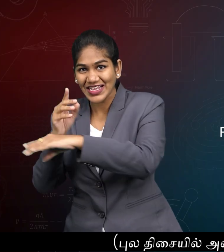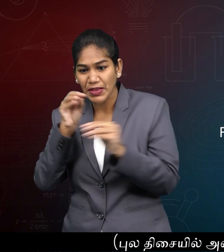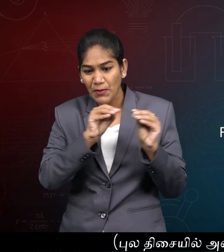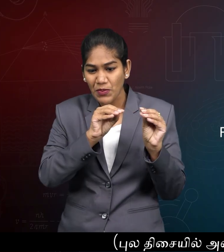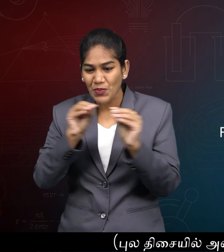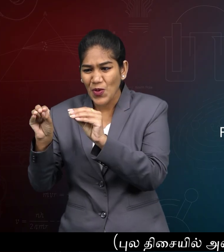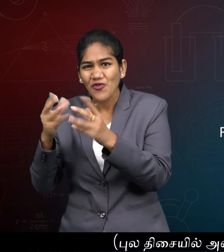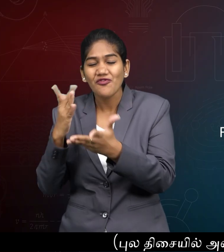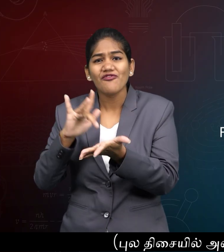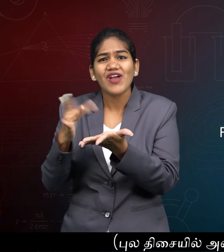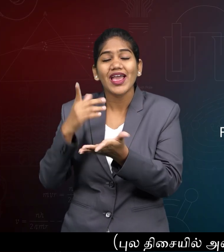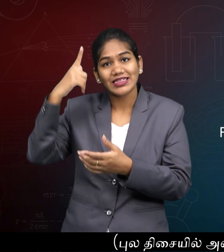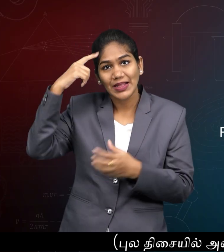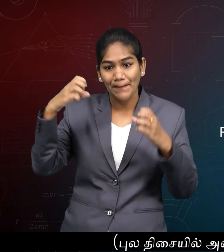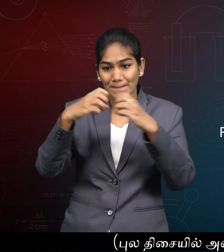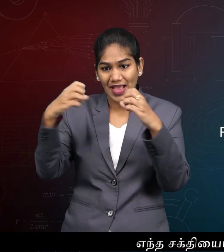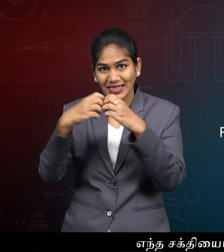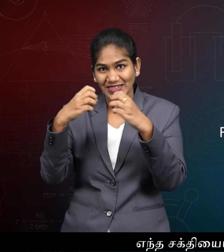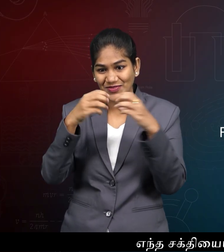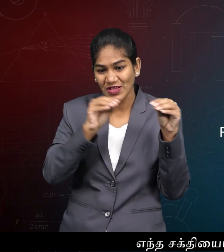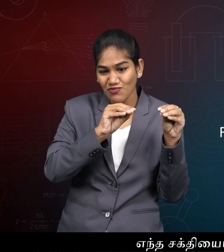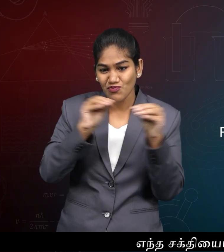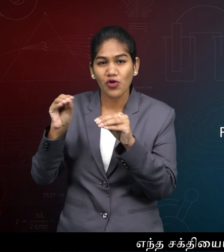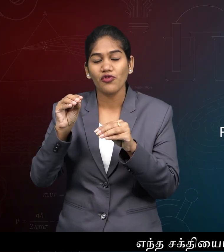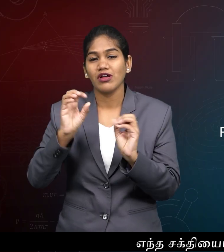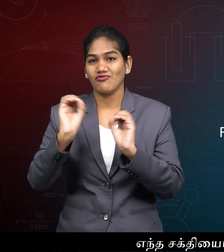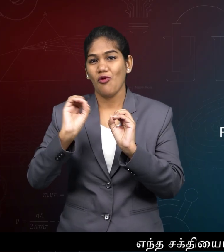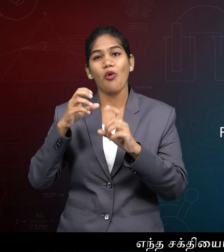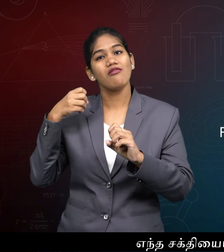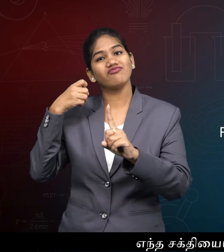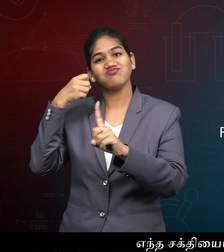அல்லது புலதிசைக்கு எதிராக எந்த சக்தியையும் அனுபவிப்பதில்லை.